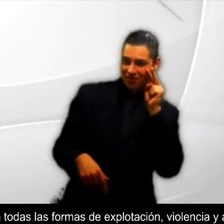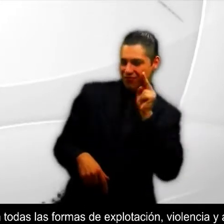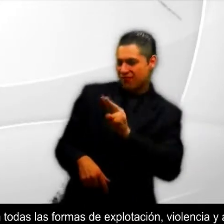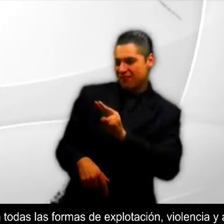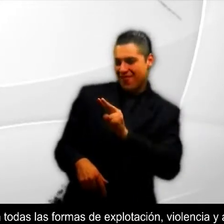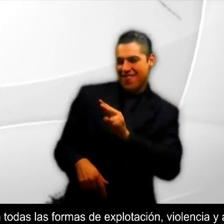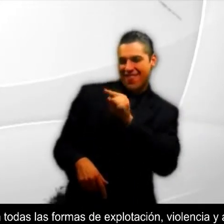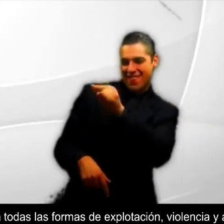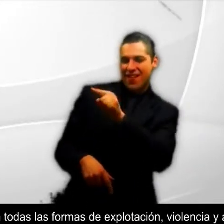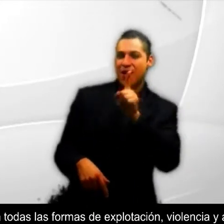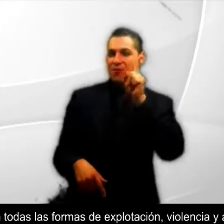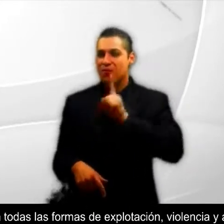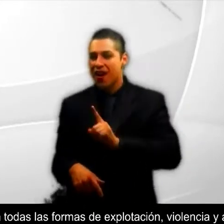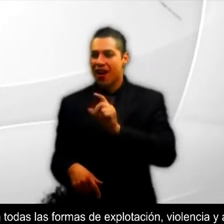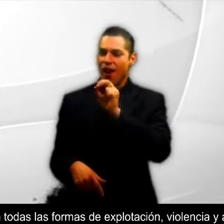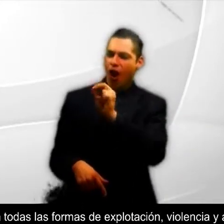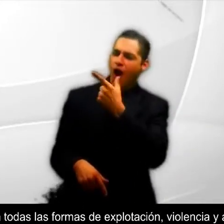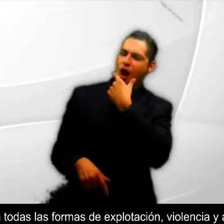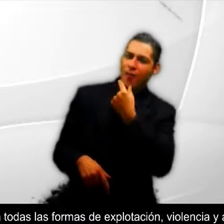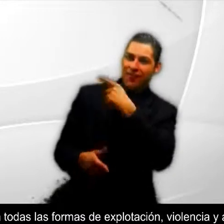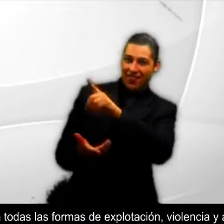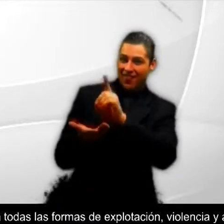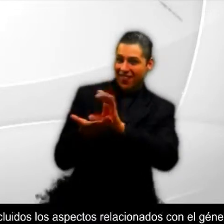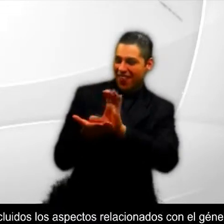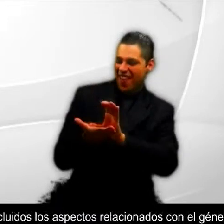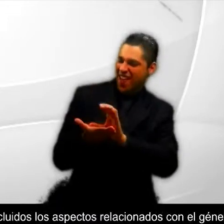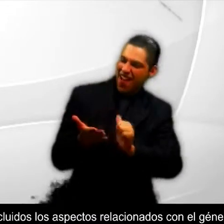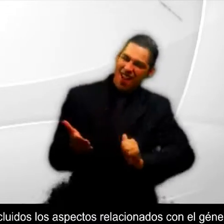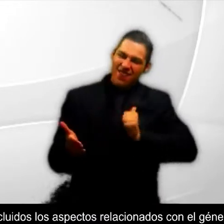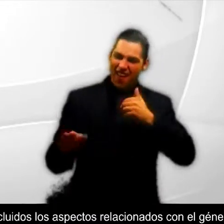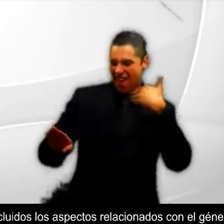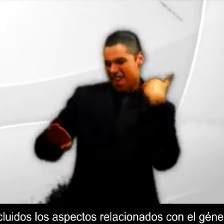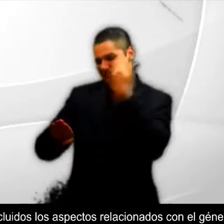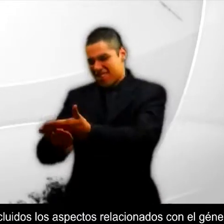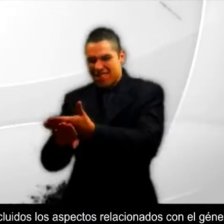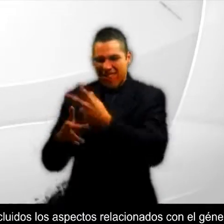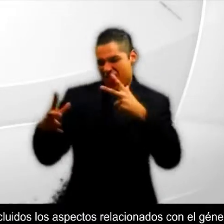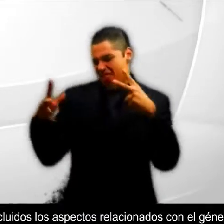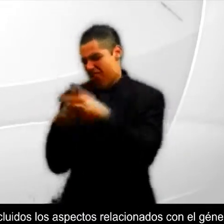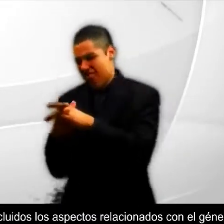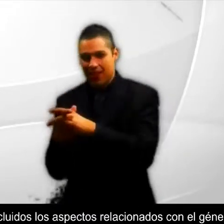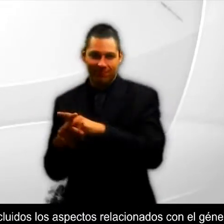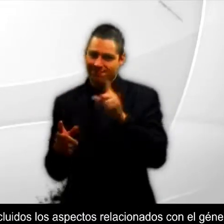las formas de explotación, violencia y abuso, incluidos los aspectos relacionados con el género.